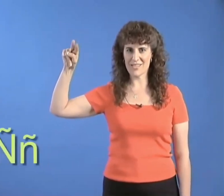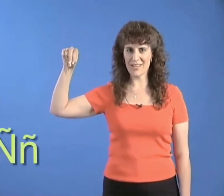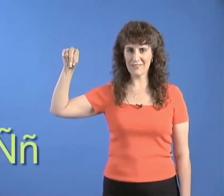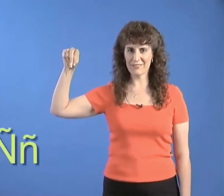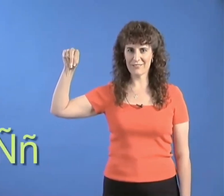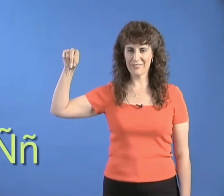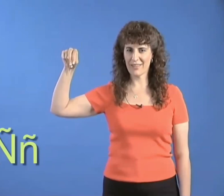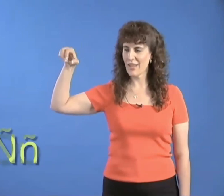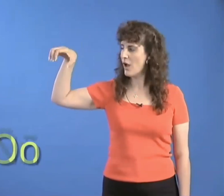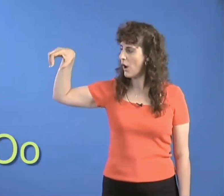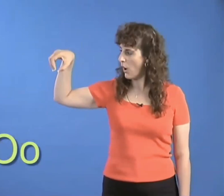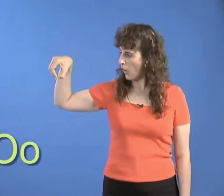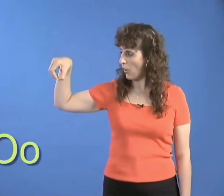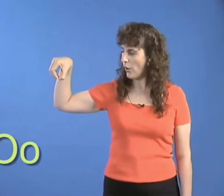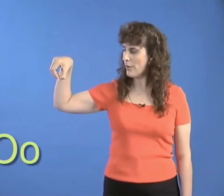Ñ,